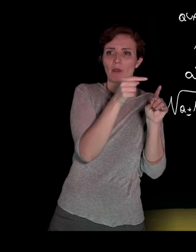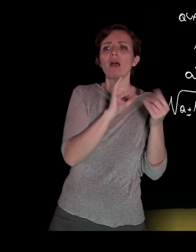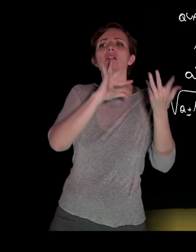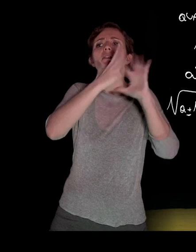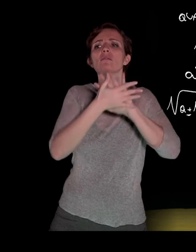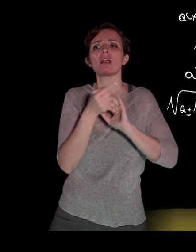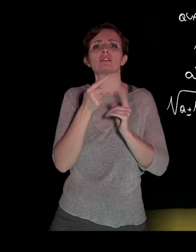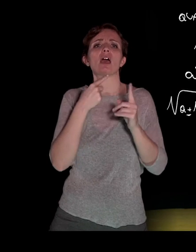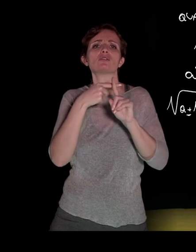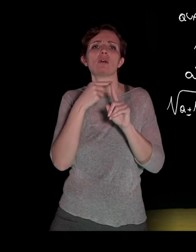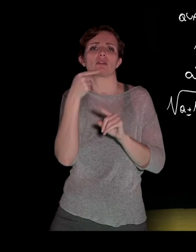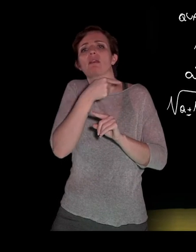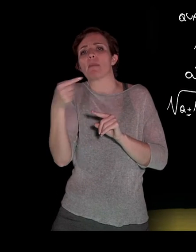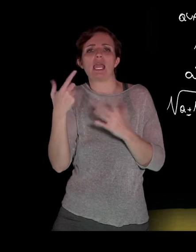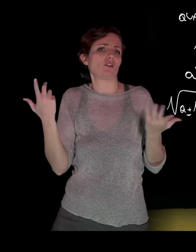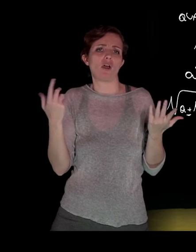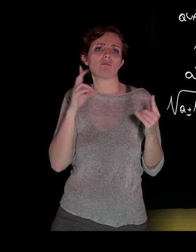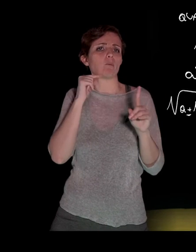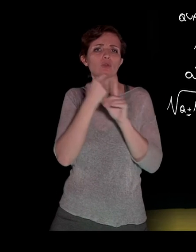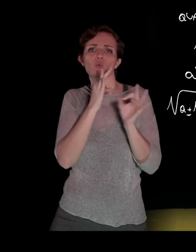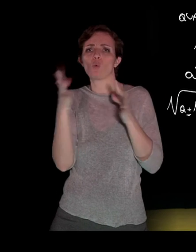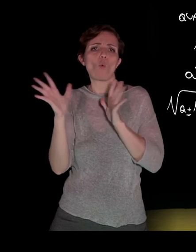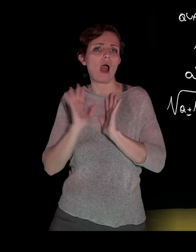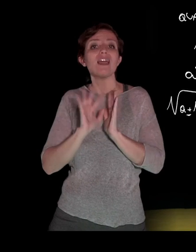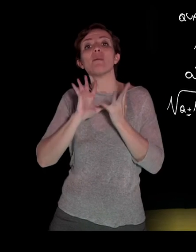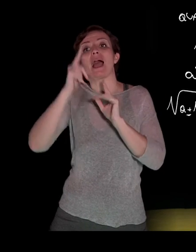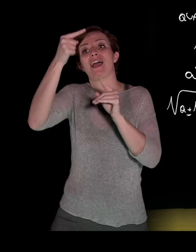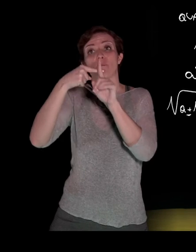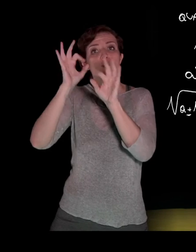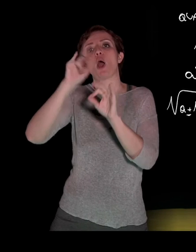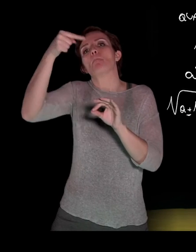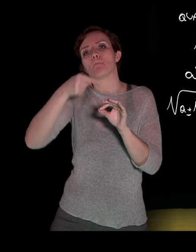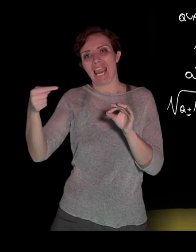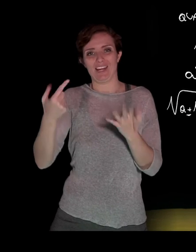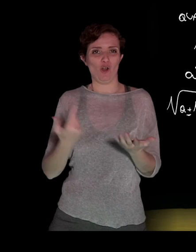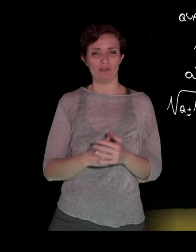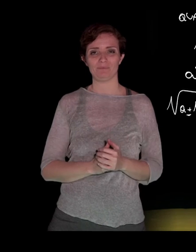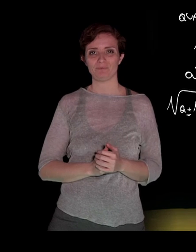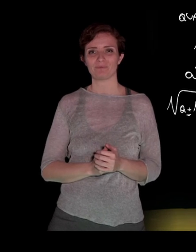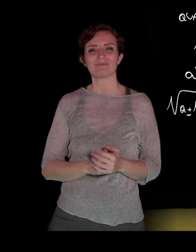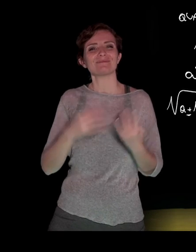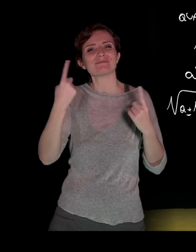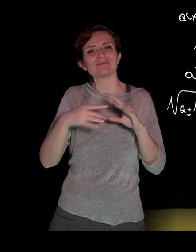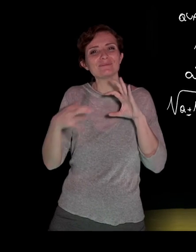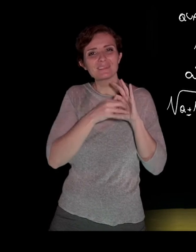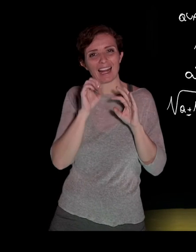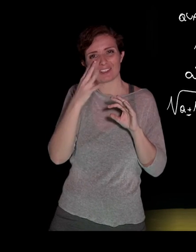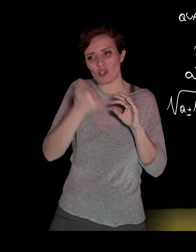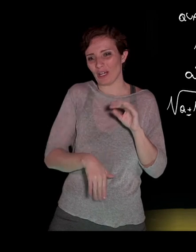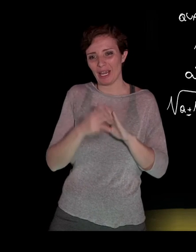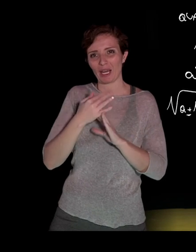insomma tra i due tra i due termini definiti per riallacciarsi a quello che abbiamo visto nella lezione precedente alle potenze ossia ricordiamo